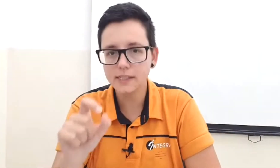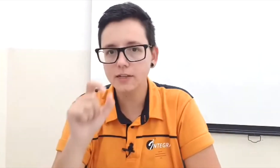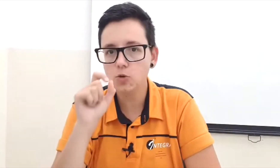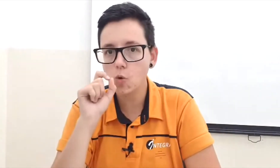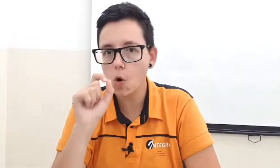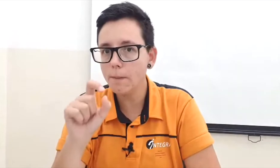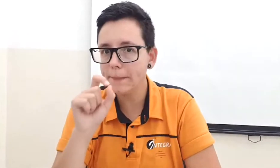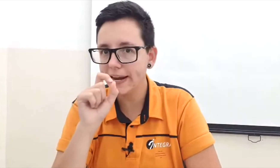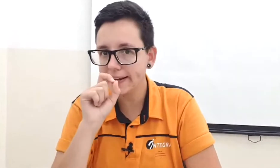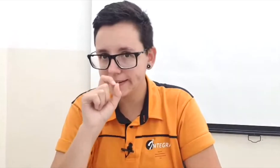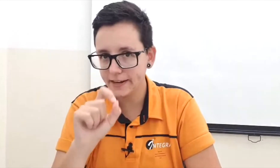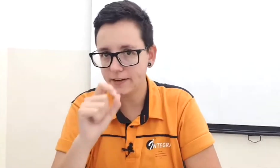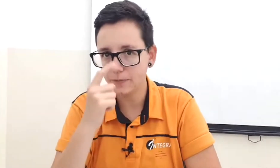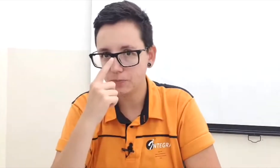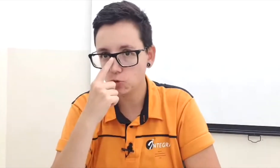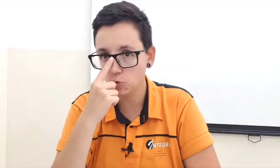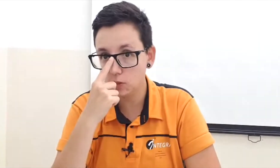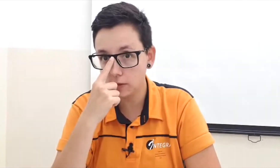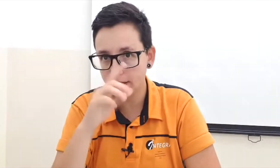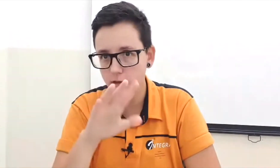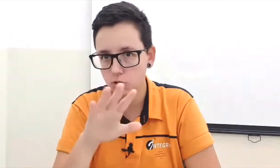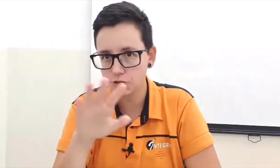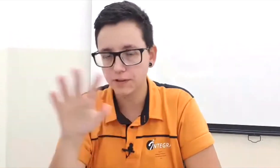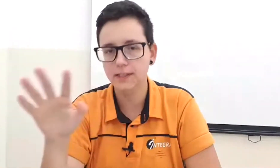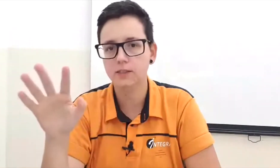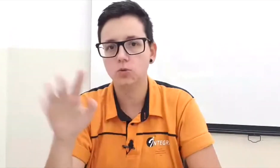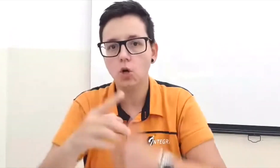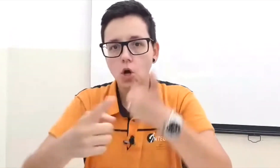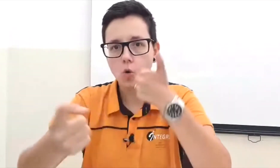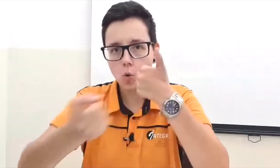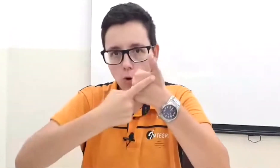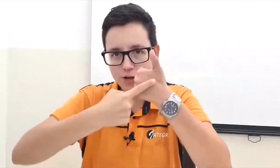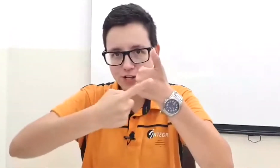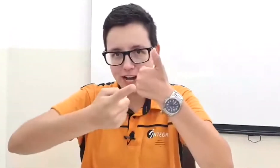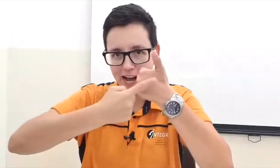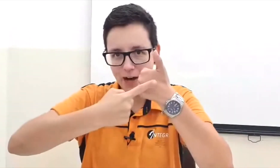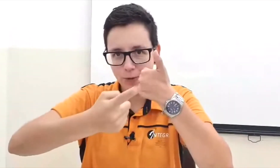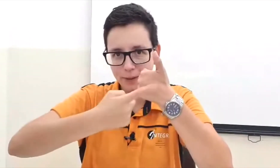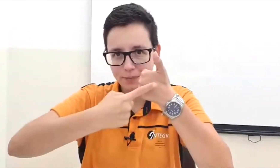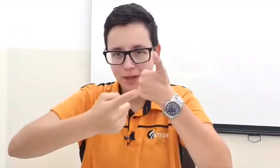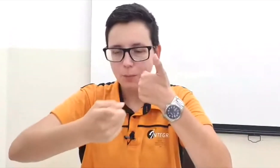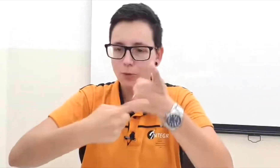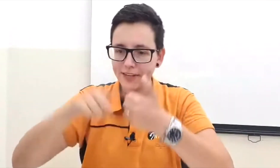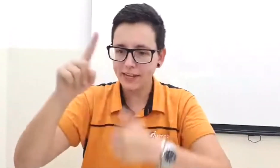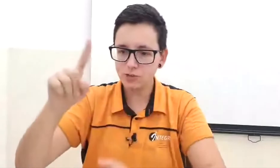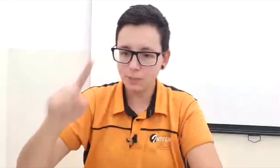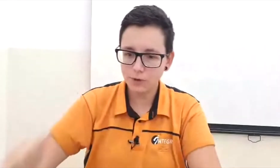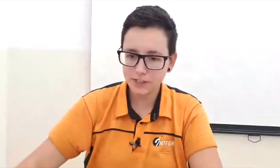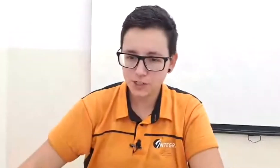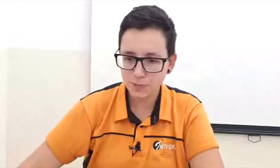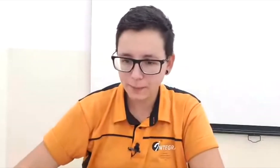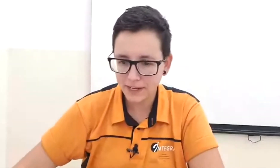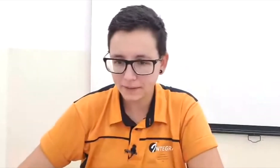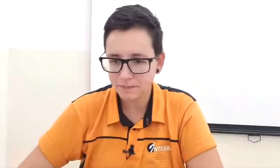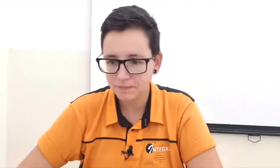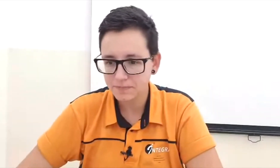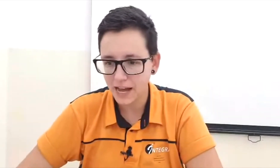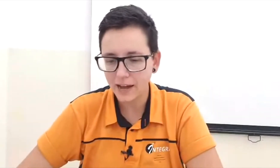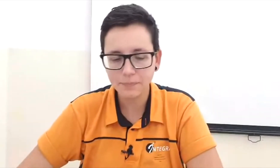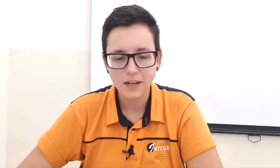conseguindo compreender tudo isso aqui que eu estou te falando, curte a aula, porque isso é importante para mim, tá?